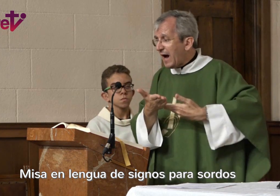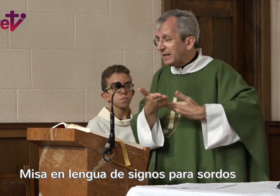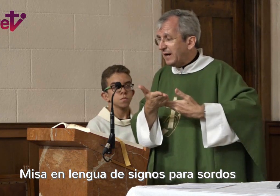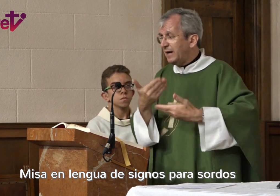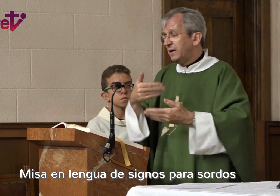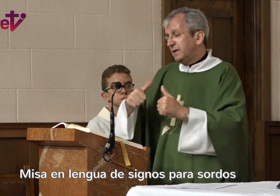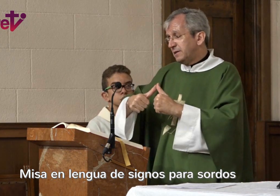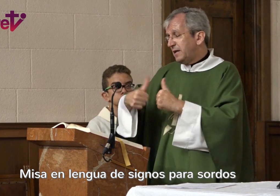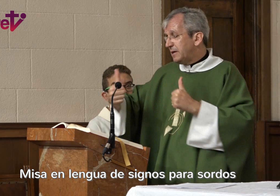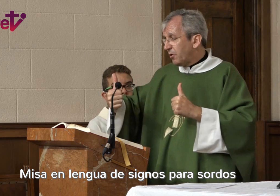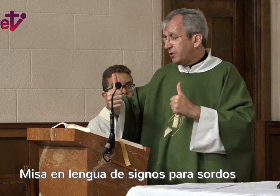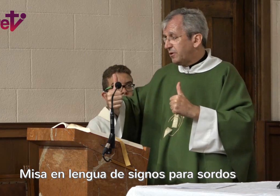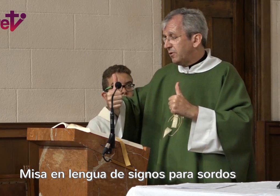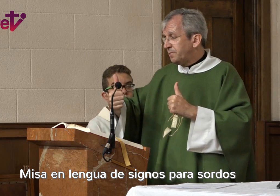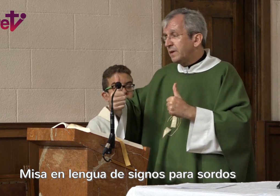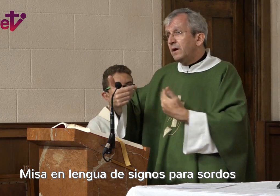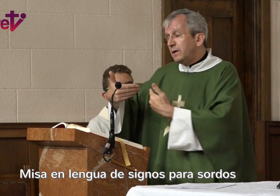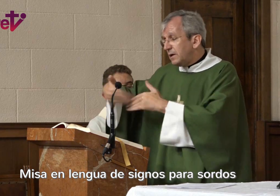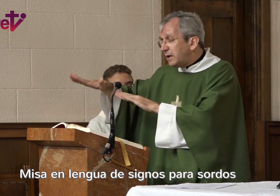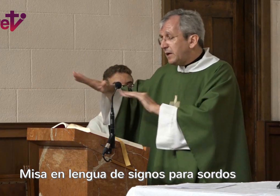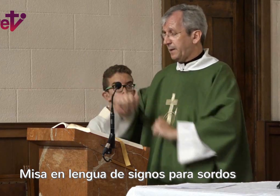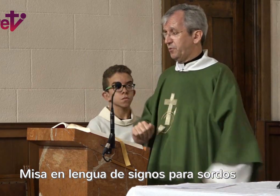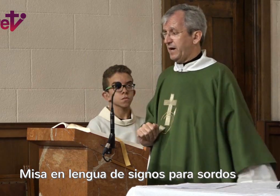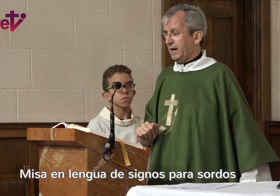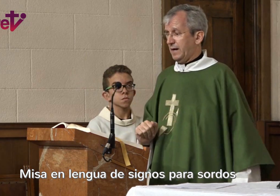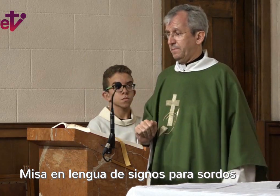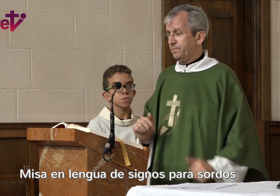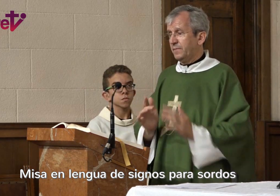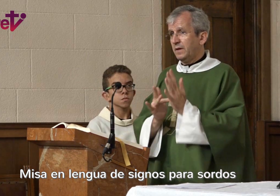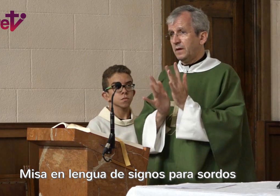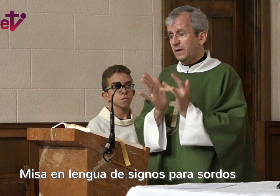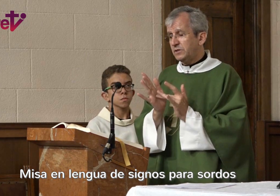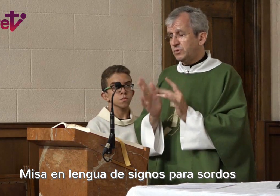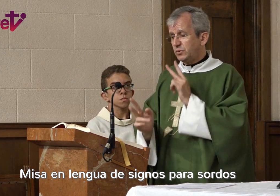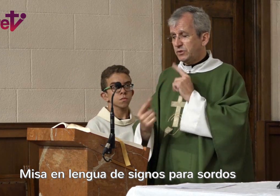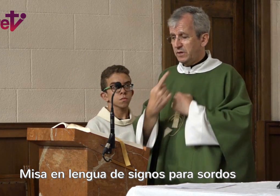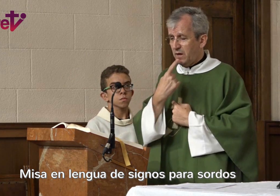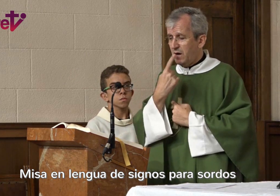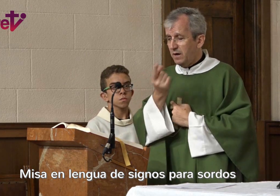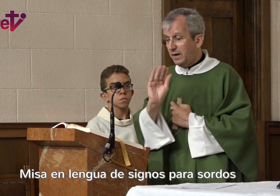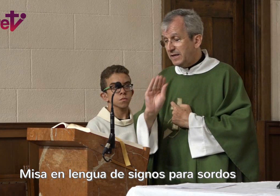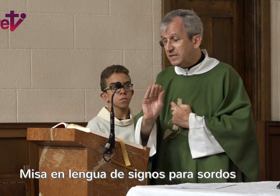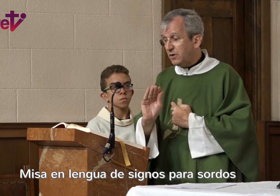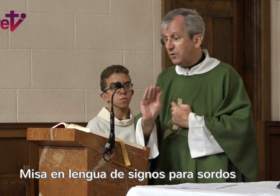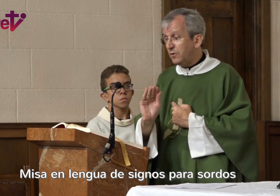acta de divorcio e repudiarla. Jesús les dijo